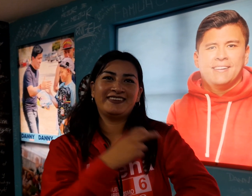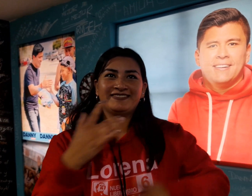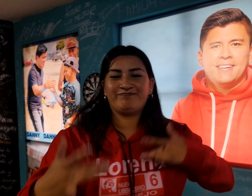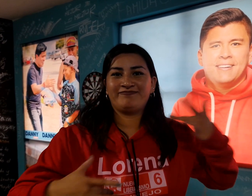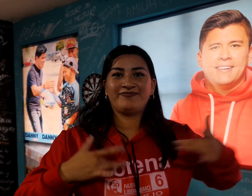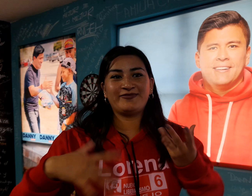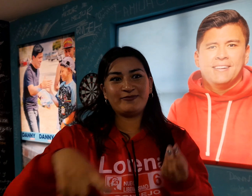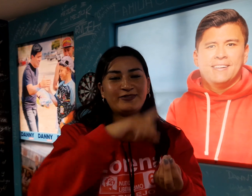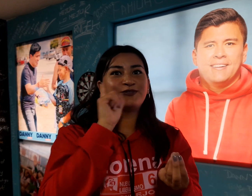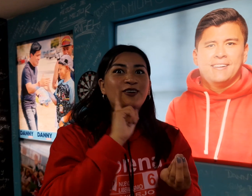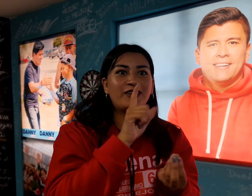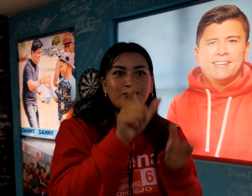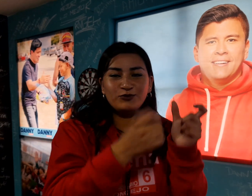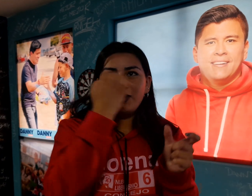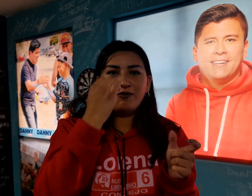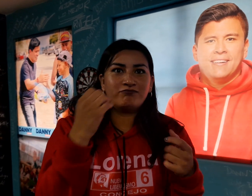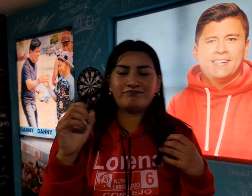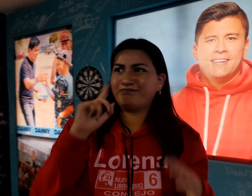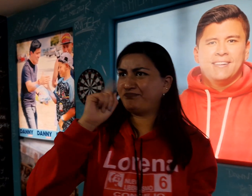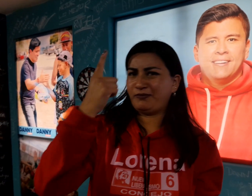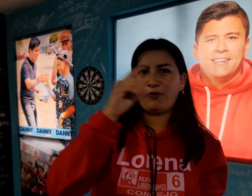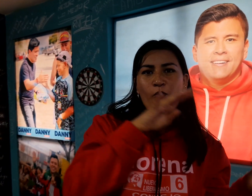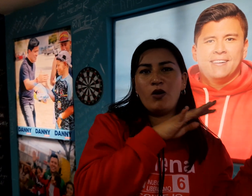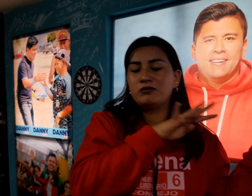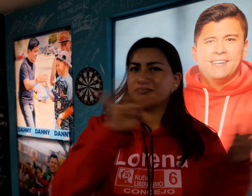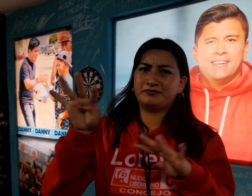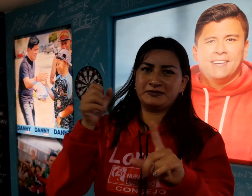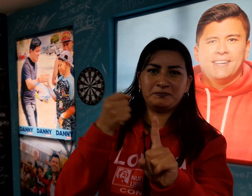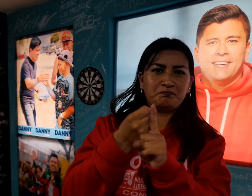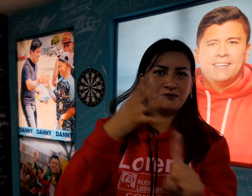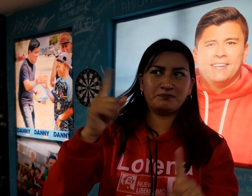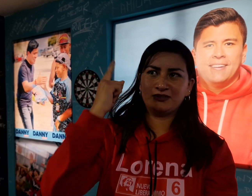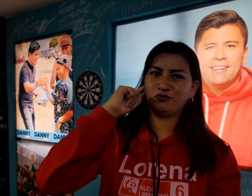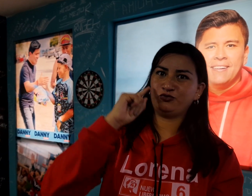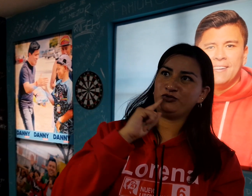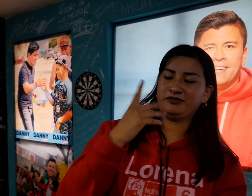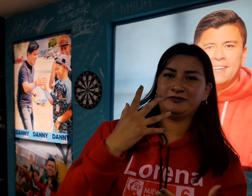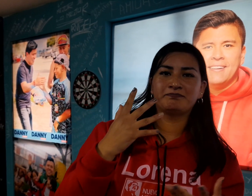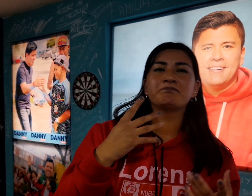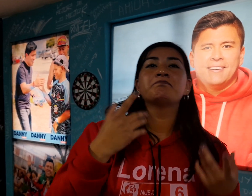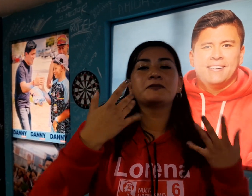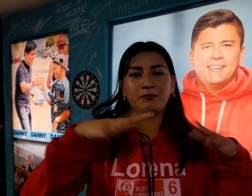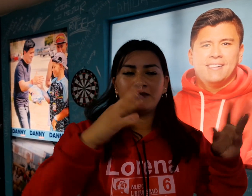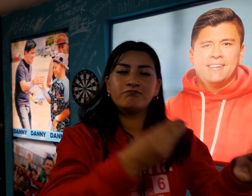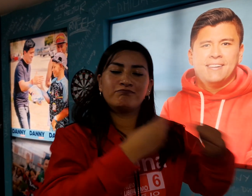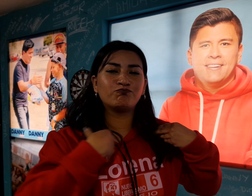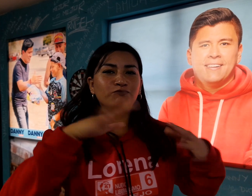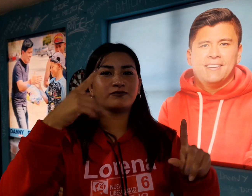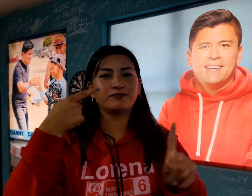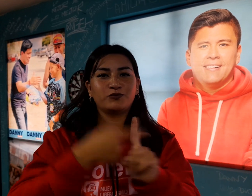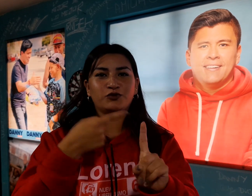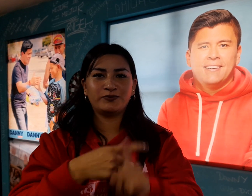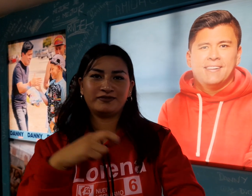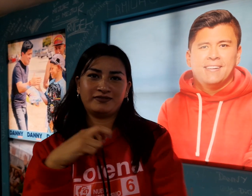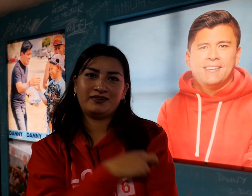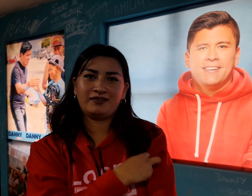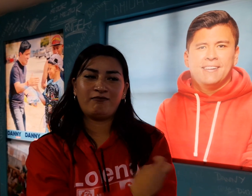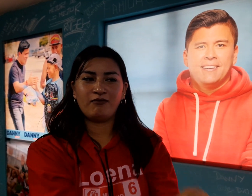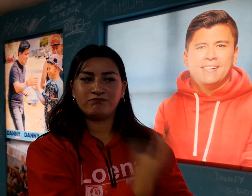La verdad, pues yo me siento muy contenta, muy buena energía de parte de la comunidad sorda y también de las compañeras,